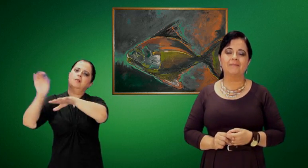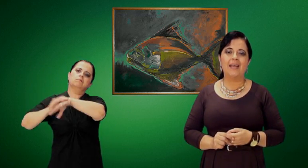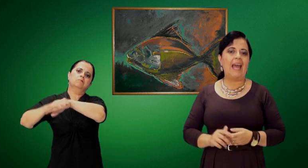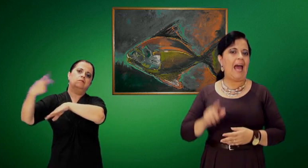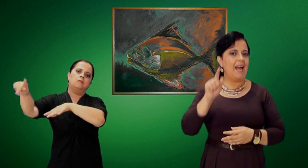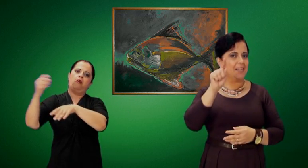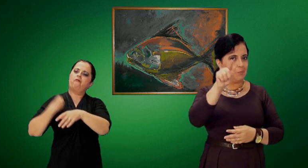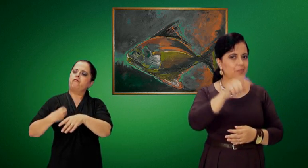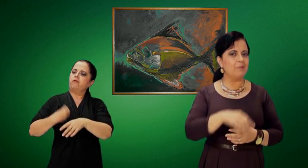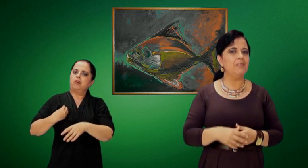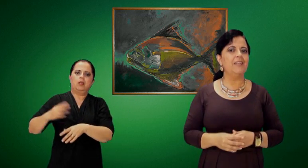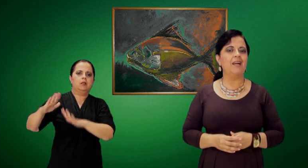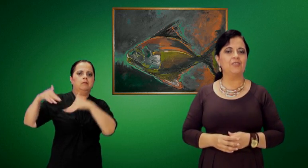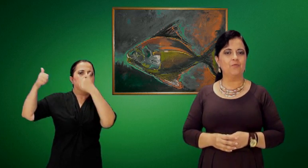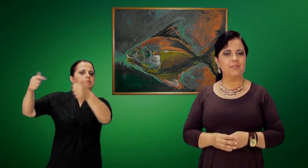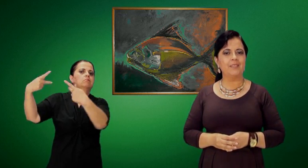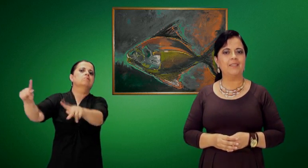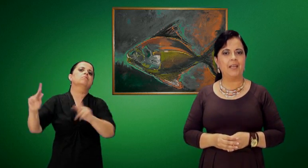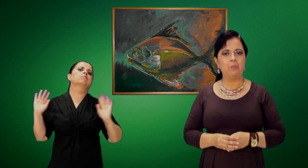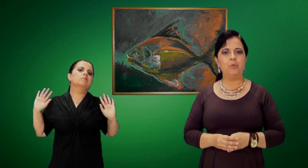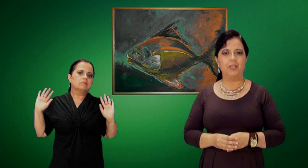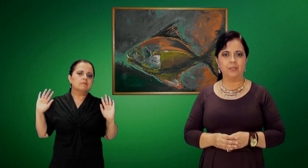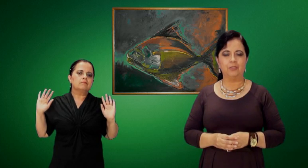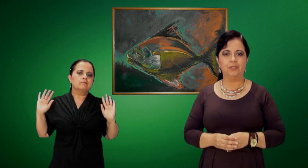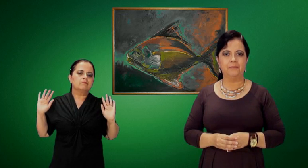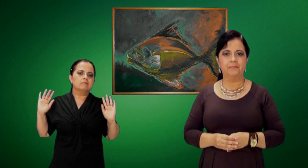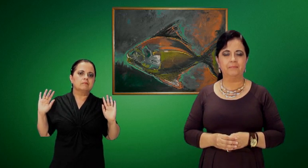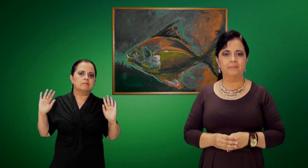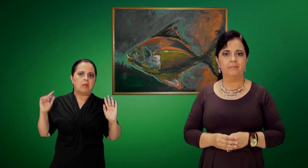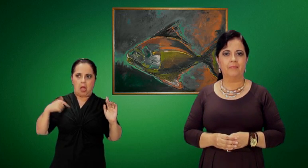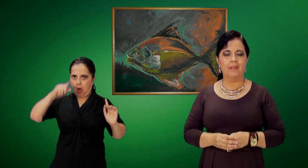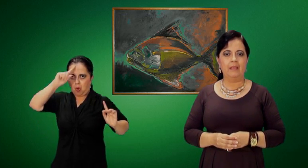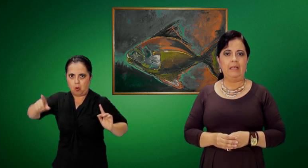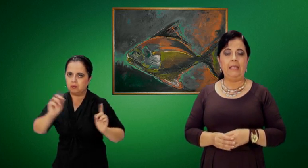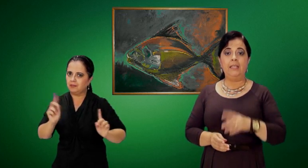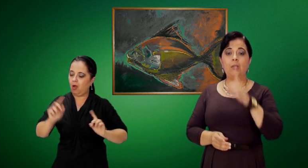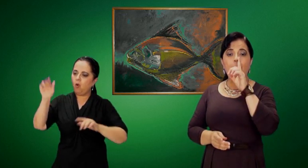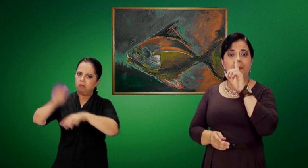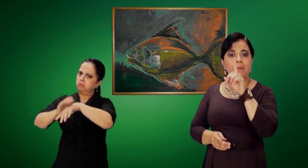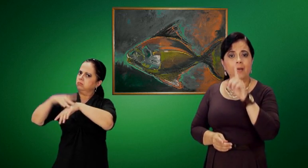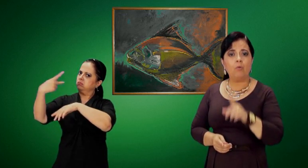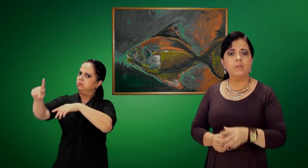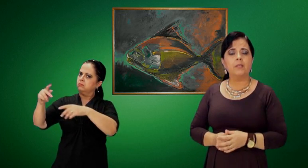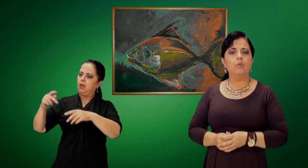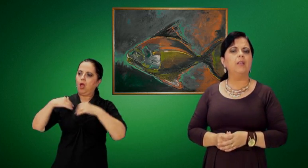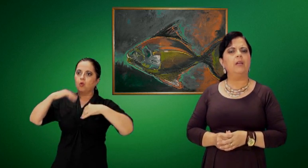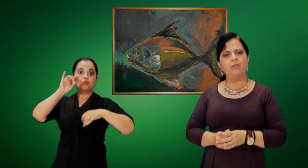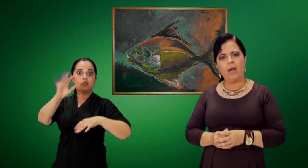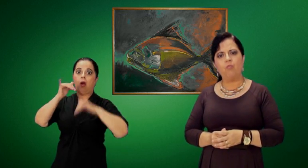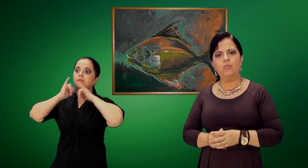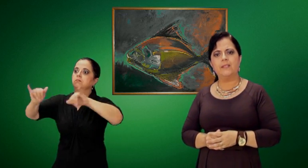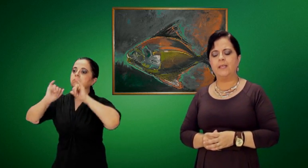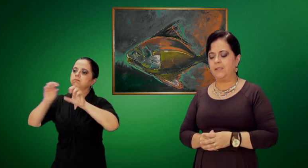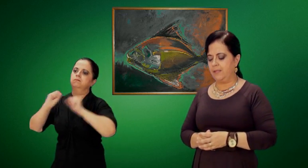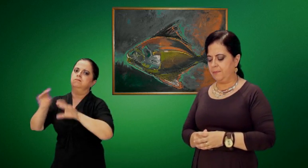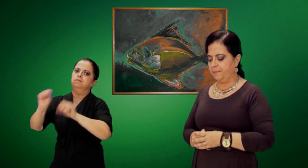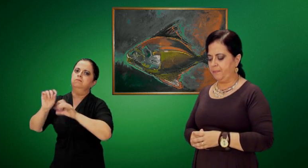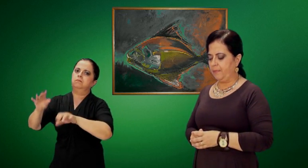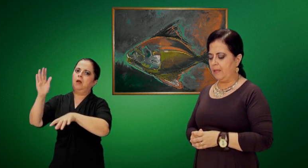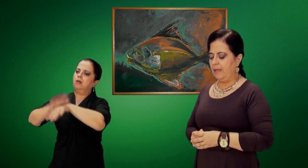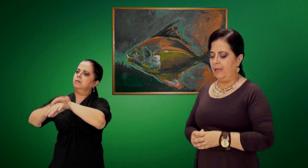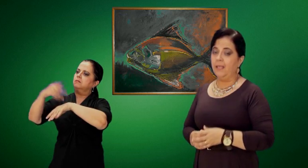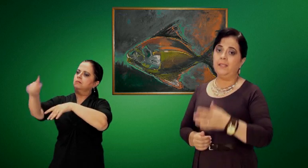Intérpretes, a responsabilidade que vocês têm é muito grande. Então a primeira coisa que eu queria falar com